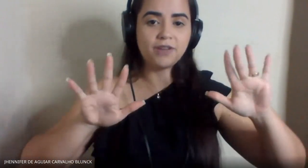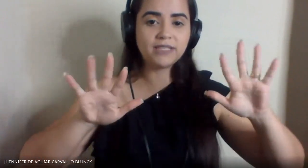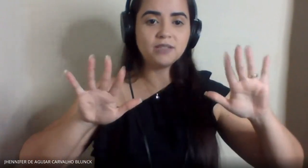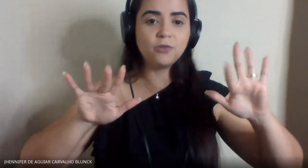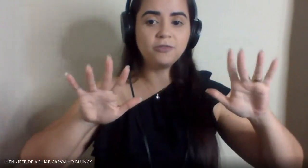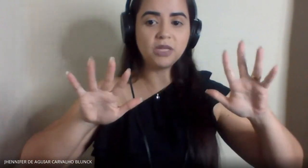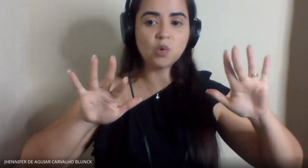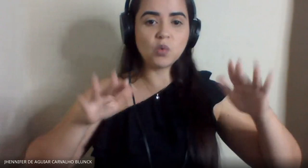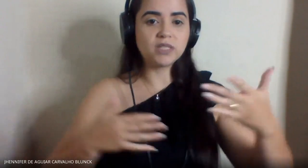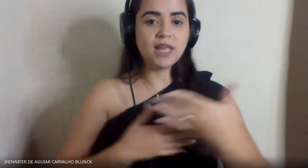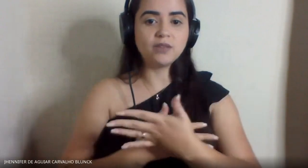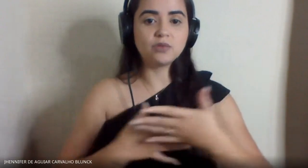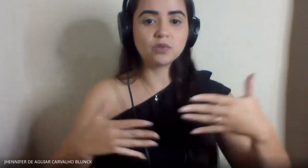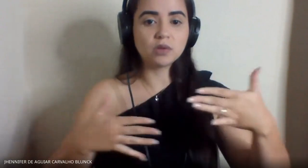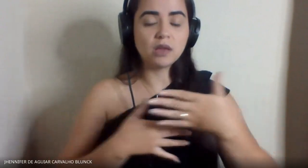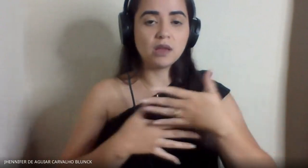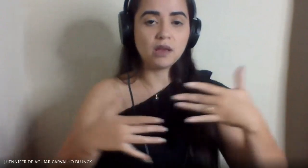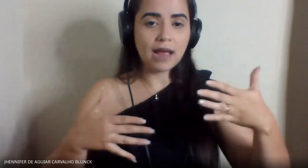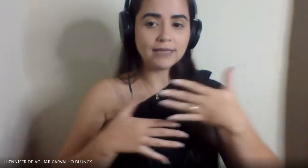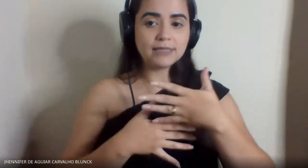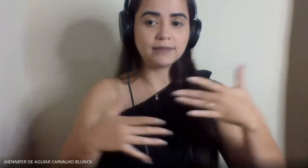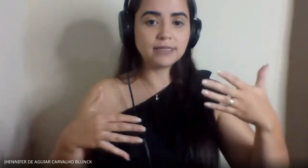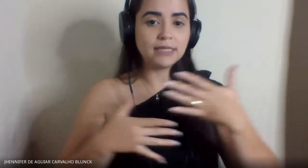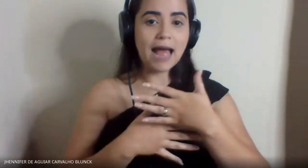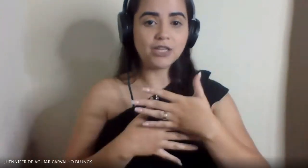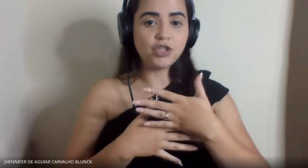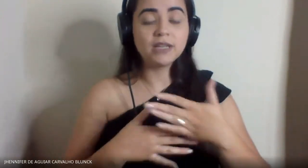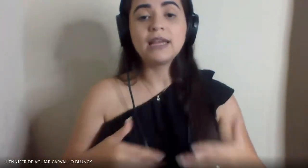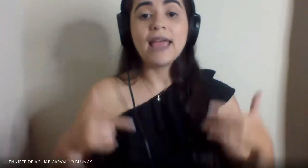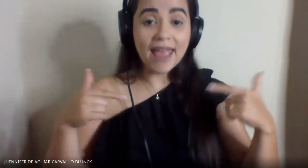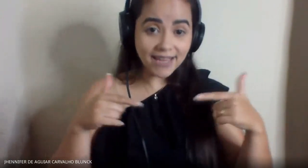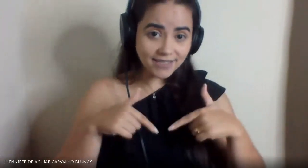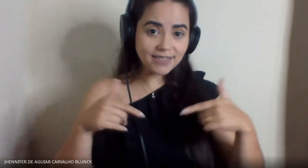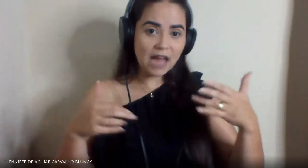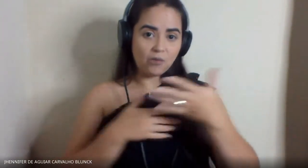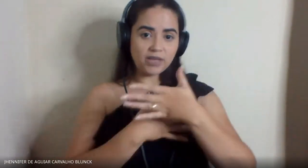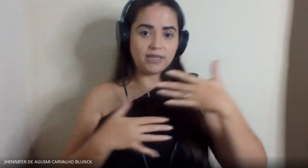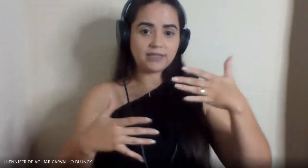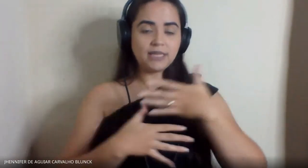Você faz esse movimento com os dedos, assim, cidade.